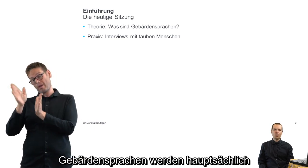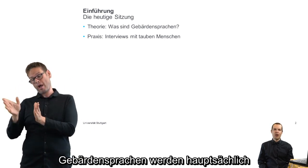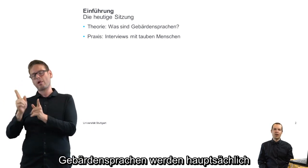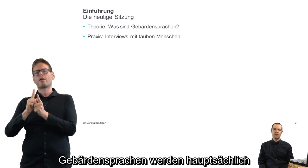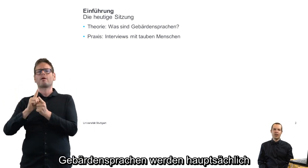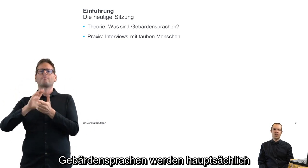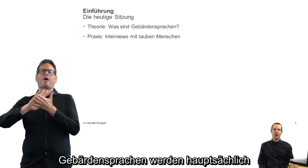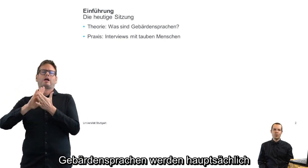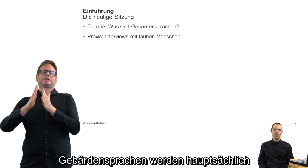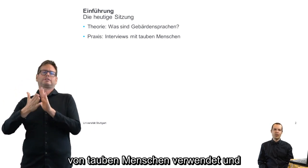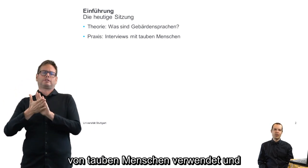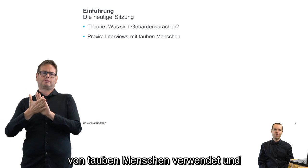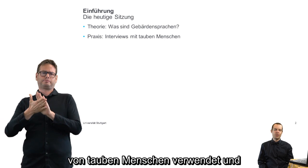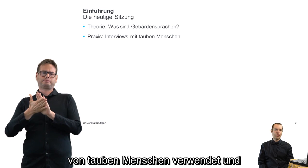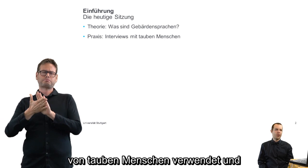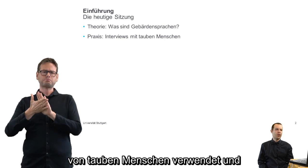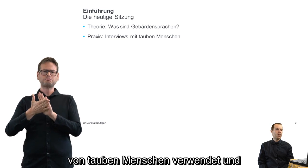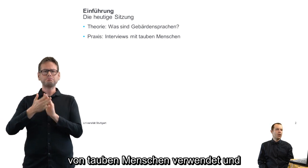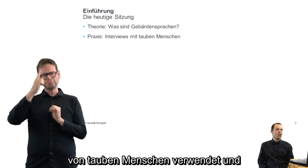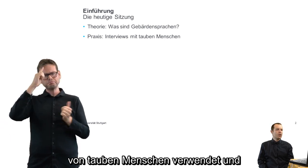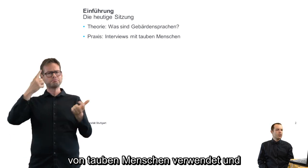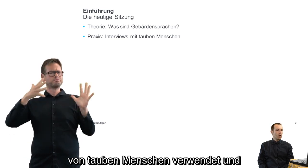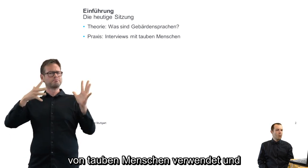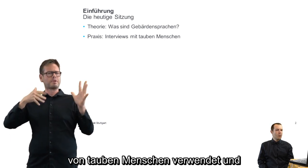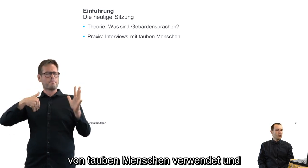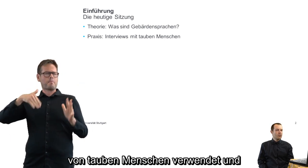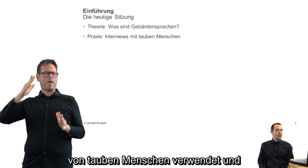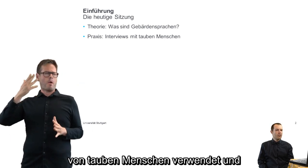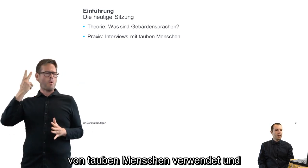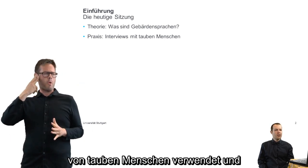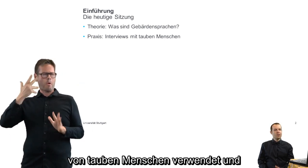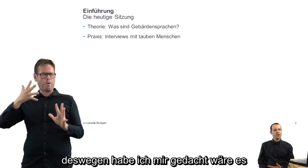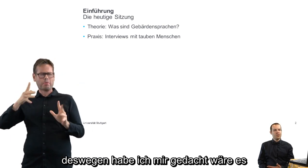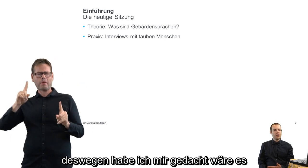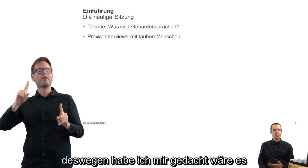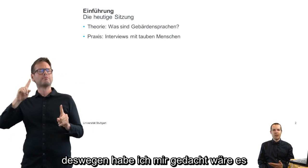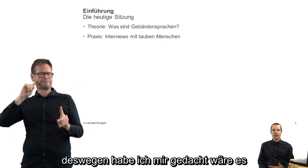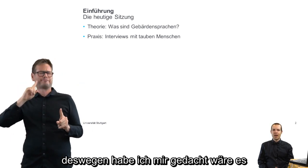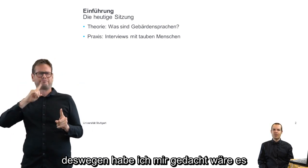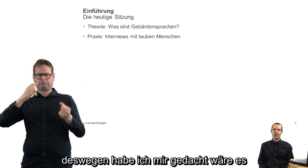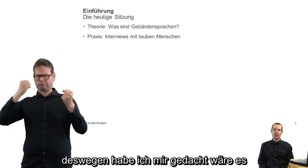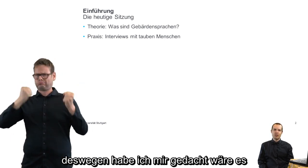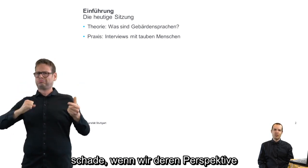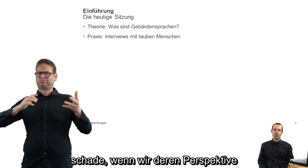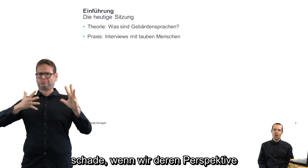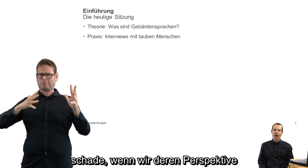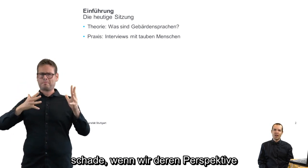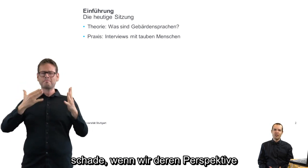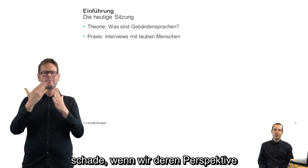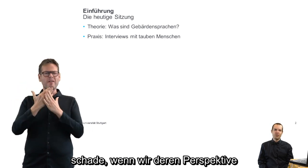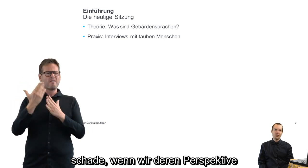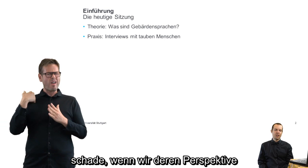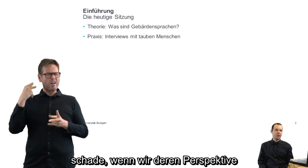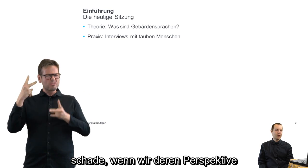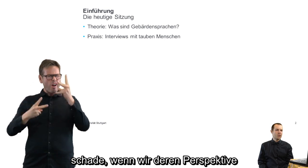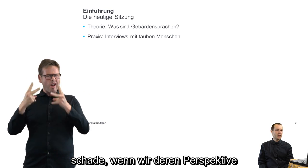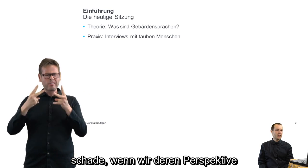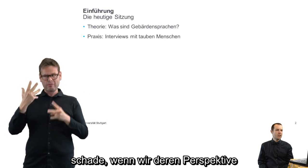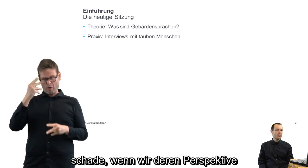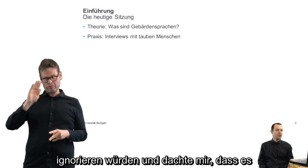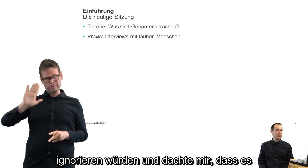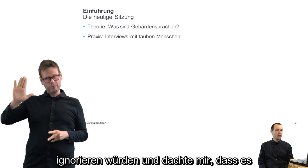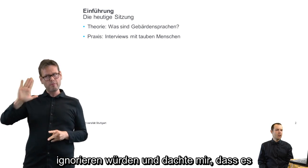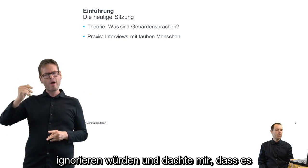Gebärdensprachen werden hauptsächlich von Taubenmenschen verwendet und deswegen habe ich mir gedacht, wäre es schade, wenn wir deren